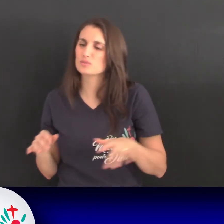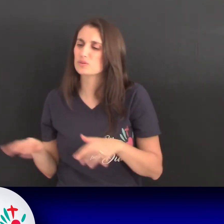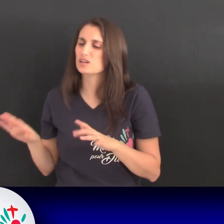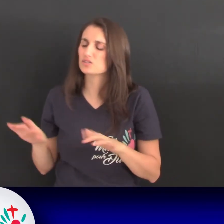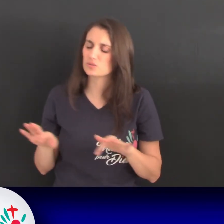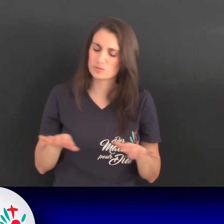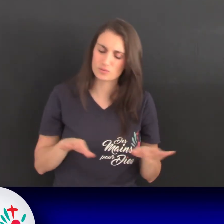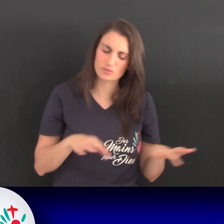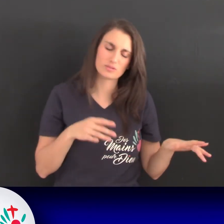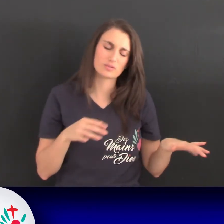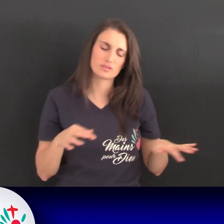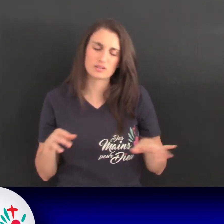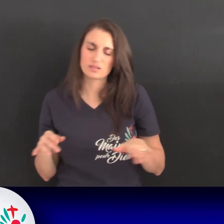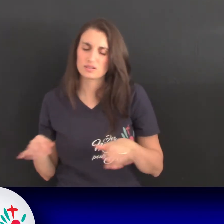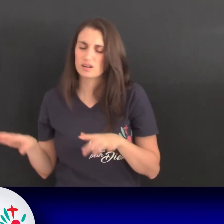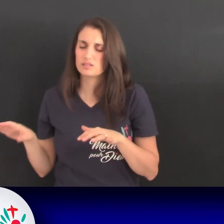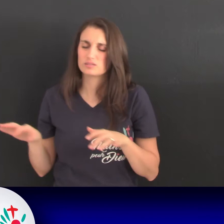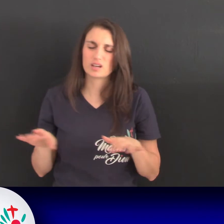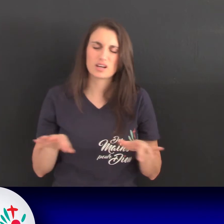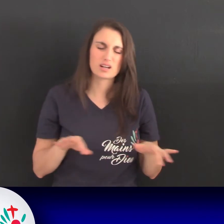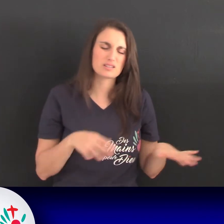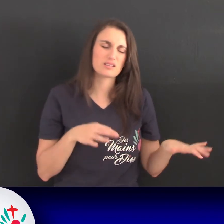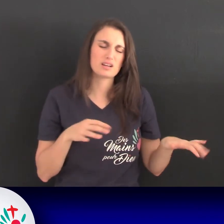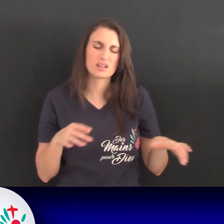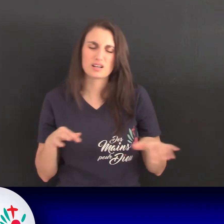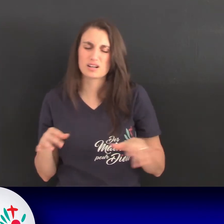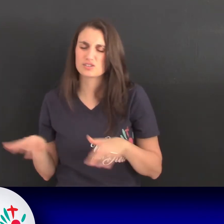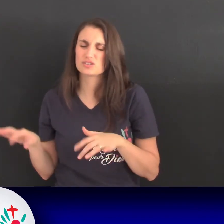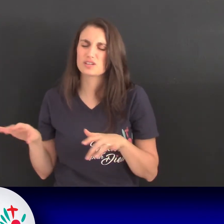Tu es glorifié, Seigneur.